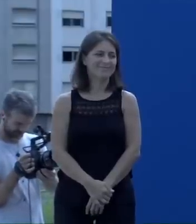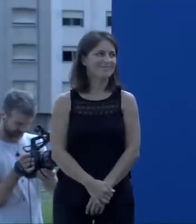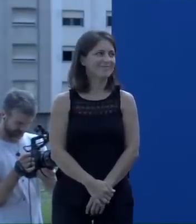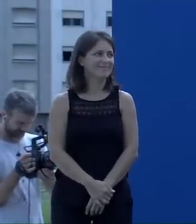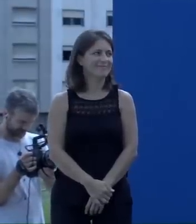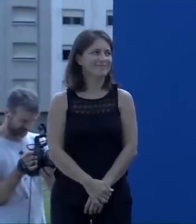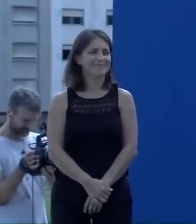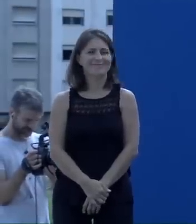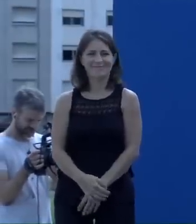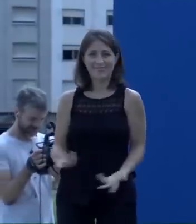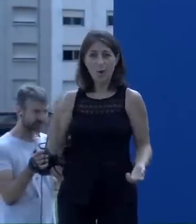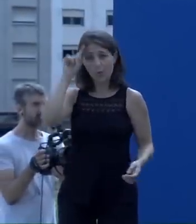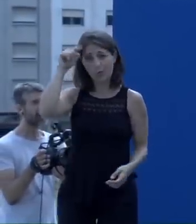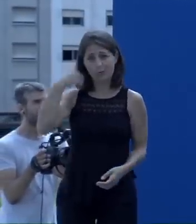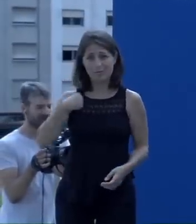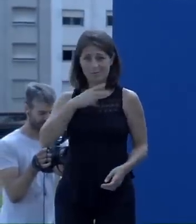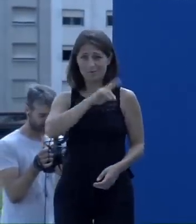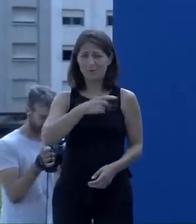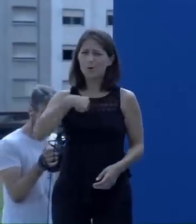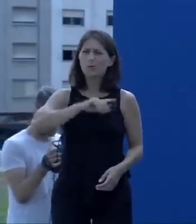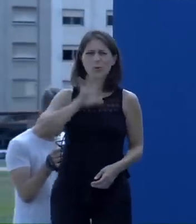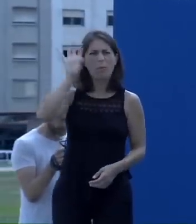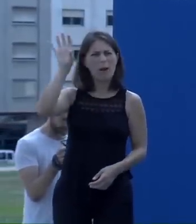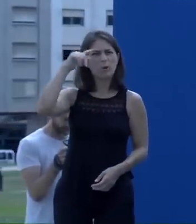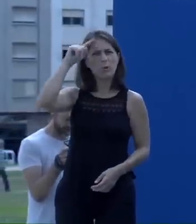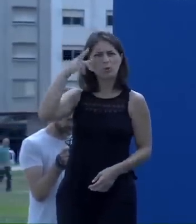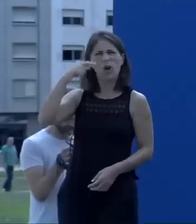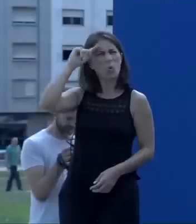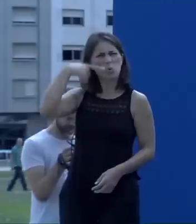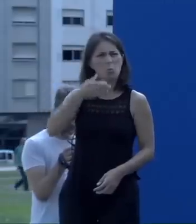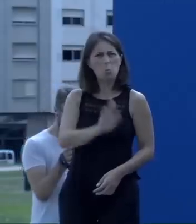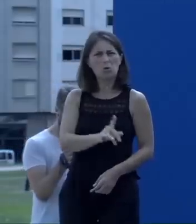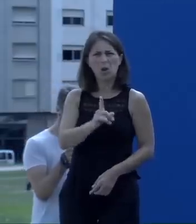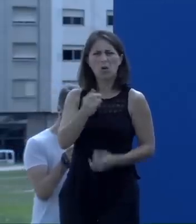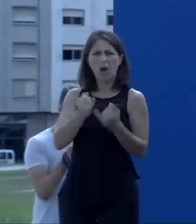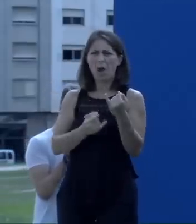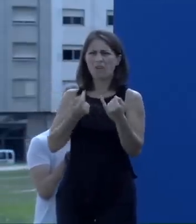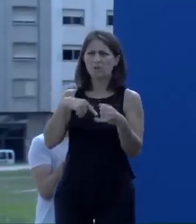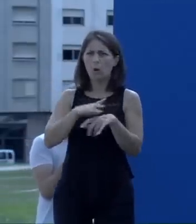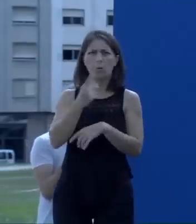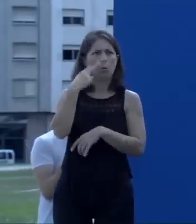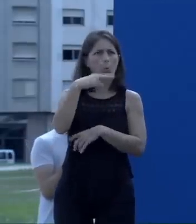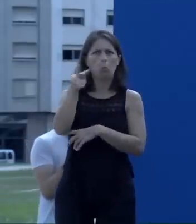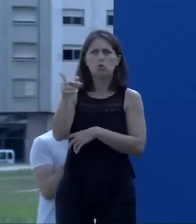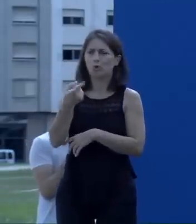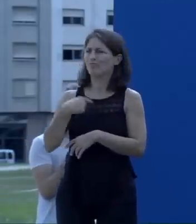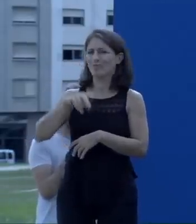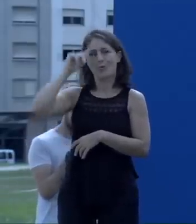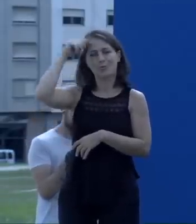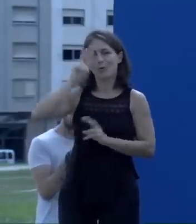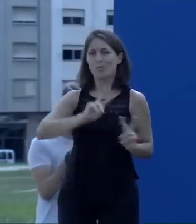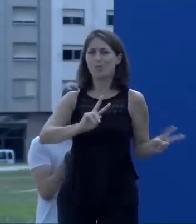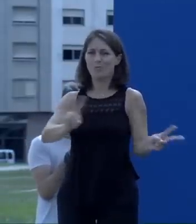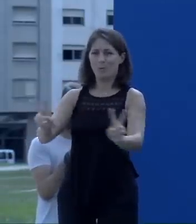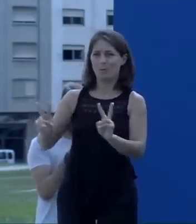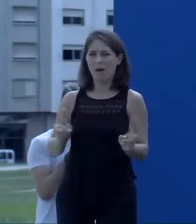O noso país é cultura. O noso país é cultura, non é cultura morta, non é a cultura que está encasquillado nun museo, é a cultura viva, é o